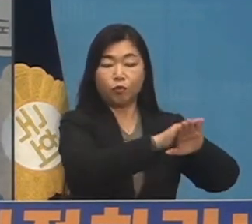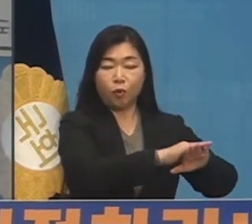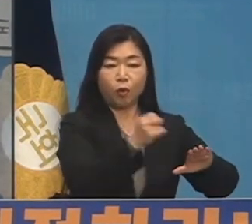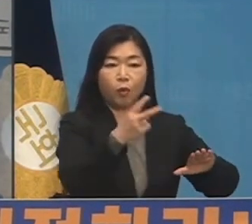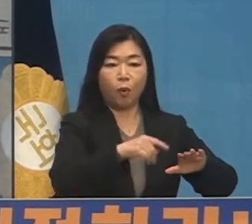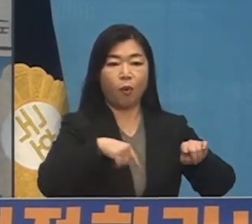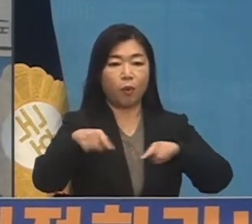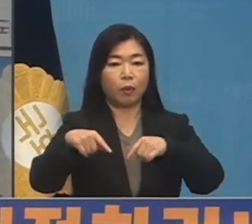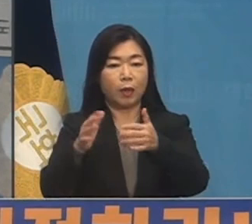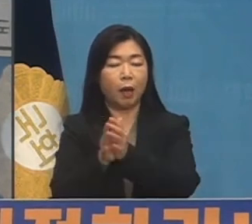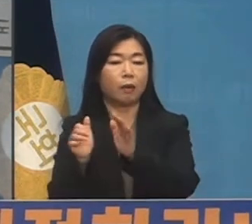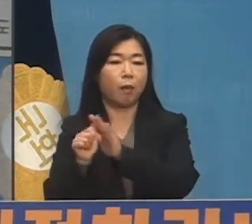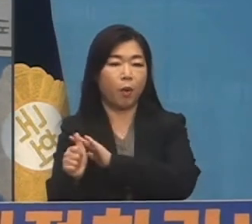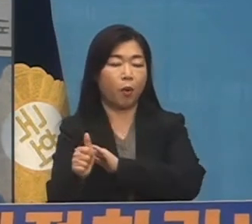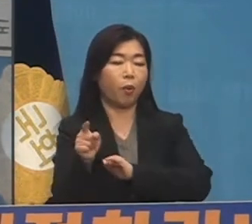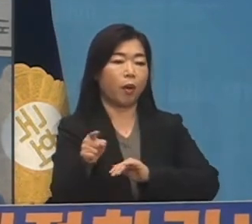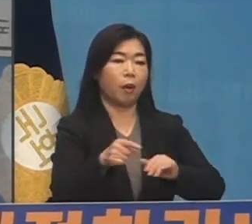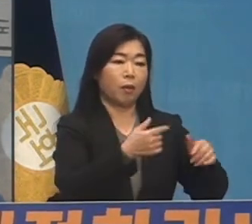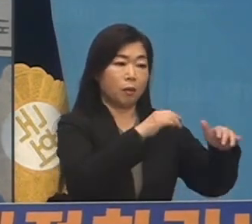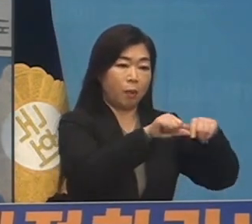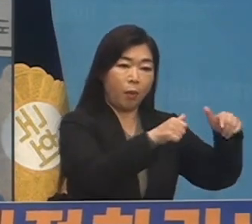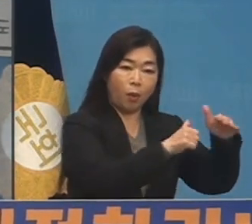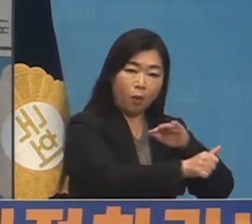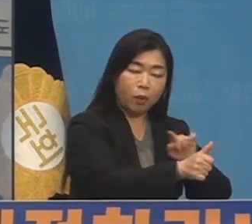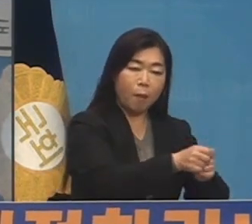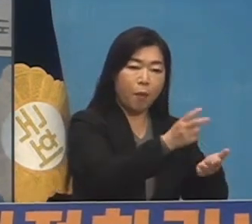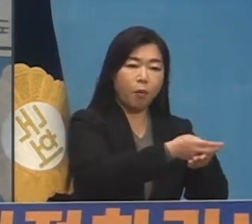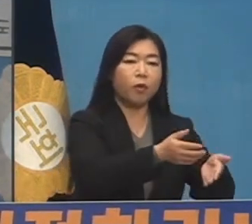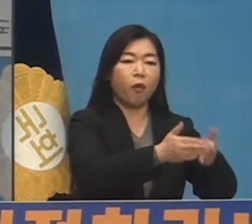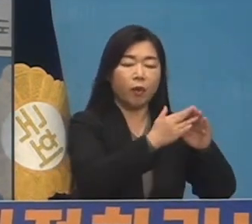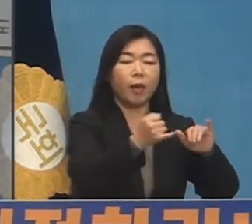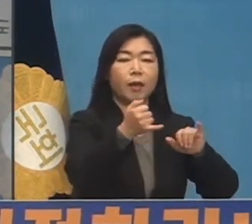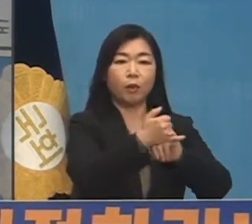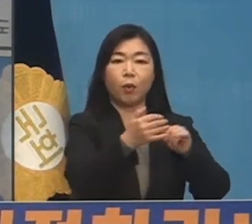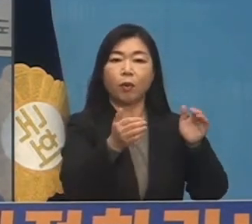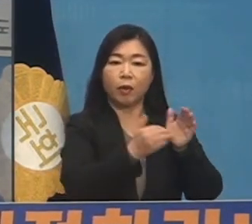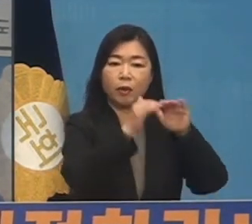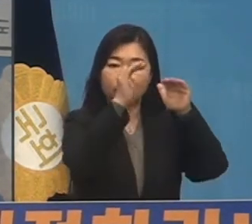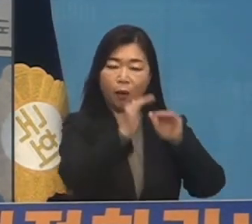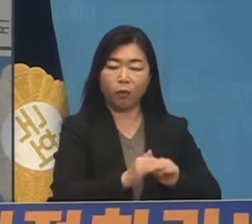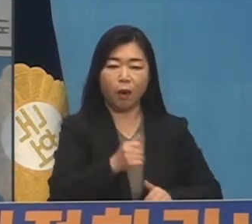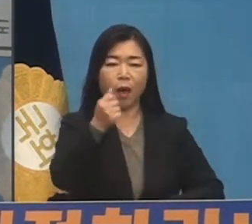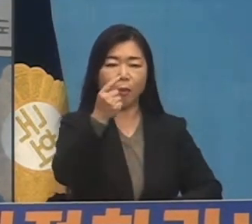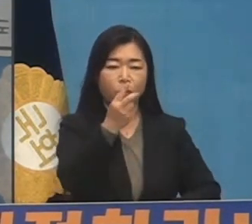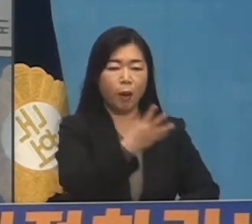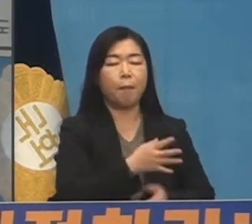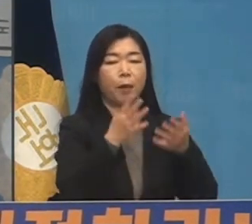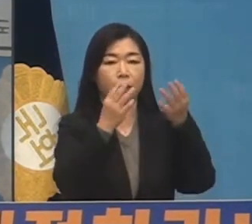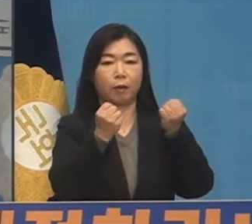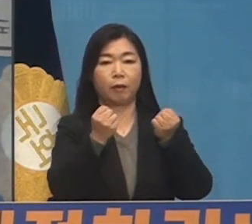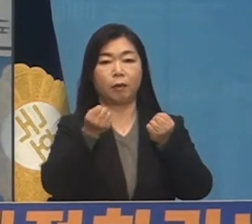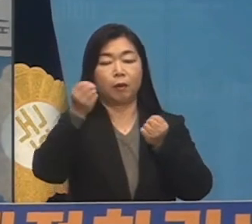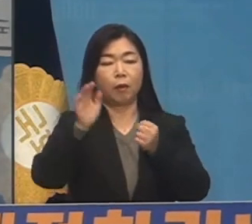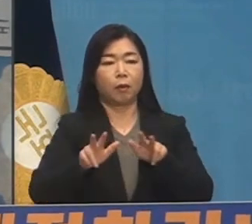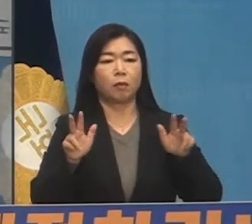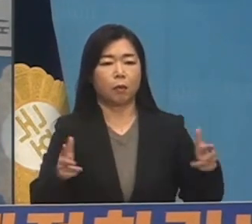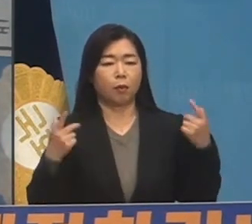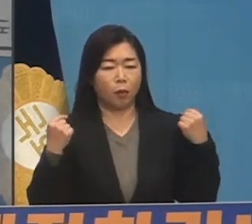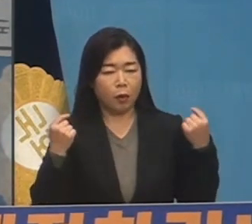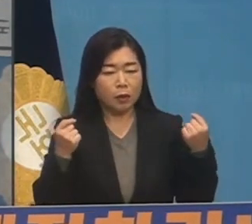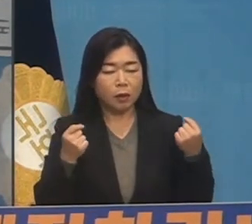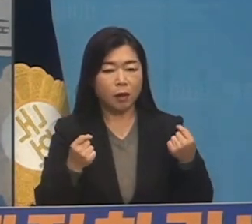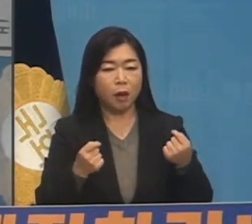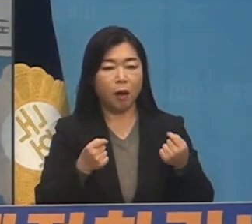약속하고 집권당 당대표와 원내대표들이 입법 완료하겠다고 약속한 것도 여러 차례다. 그런데도 여전히 국회